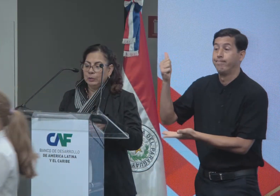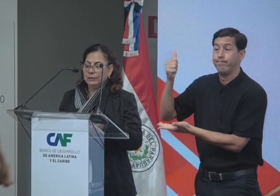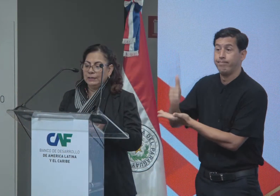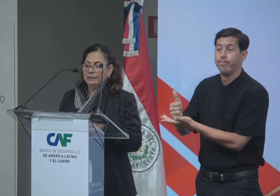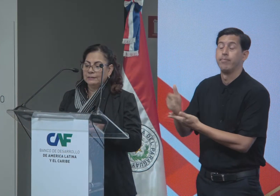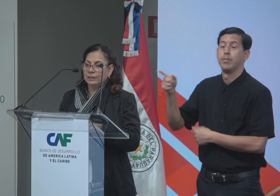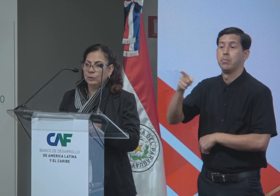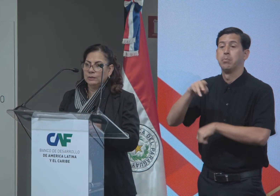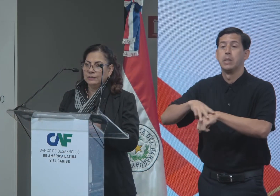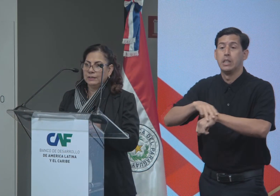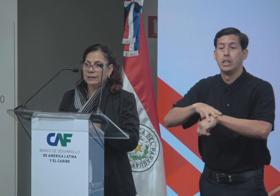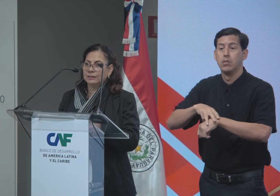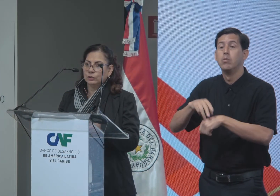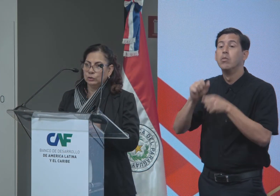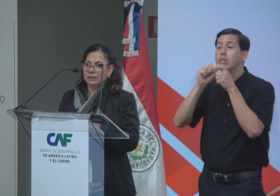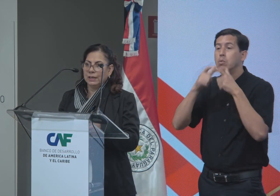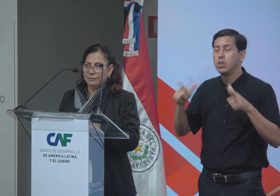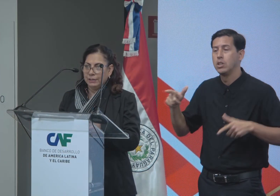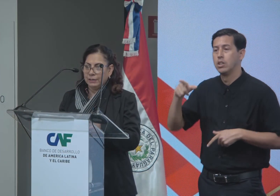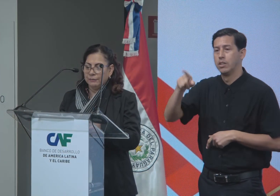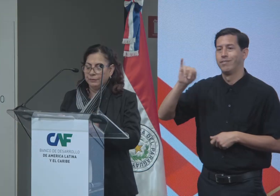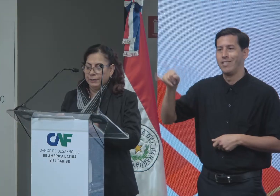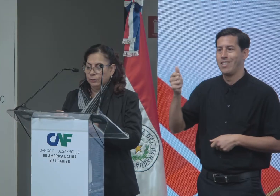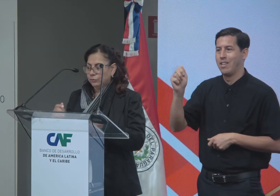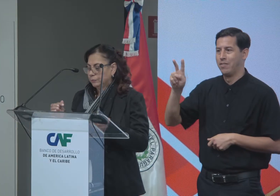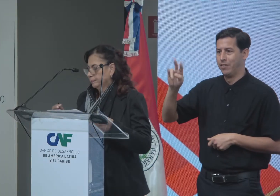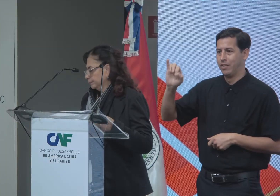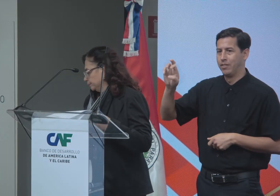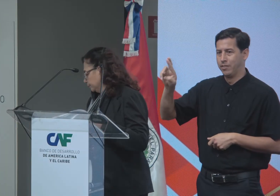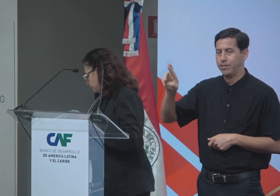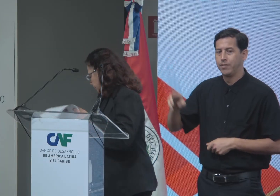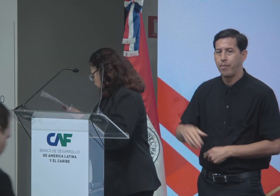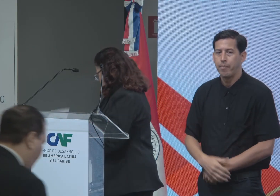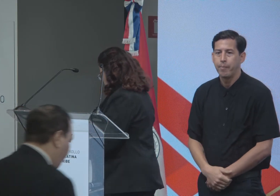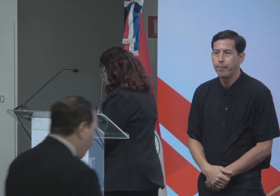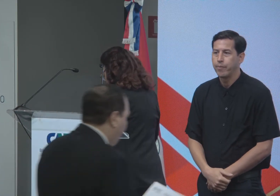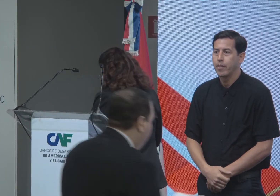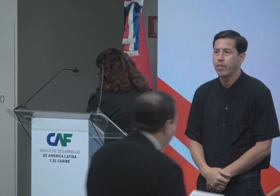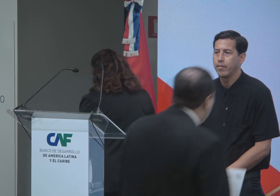de Políticas Lingüísticas, don Javier Viveros.